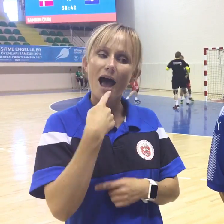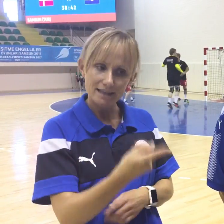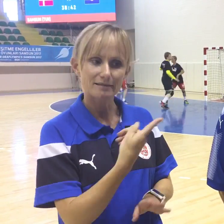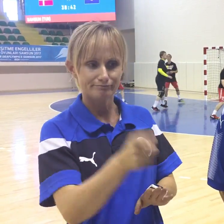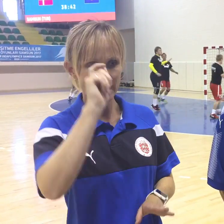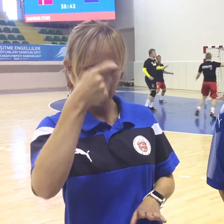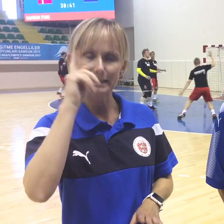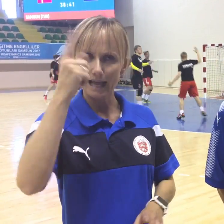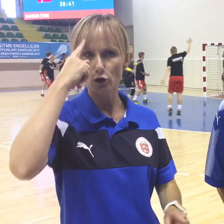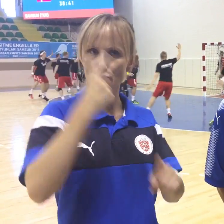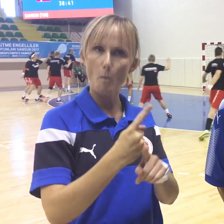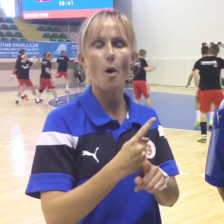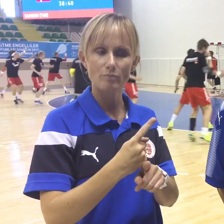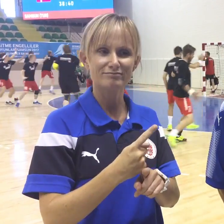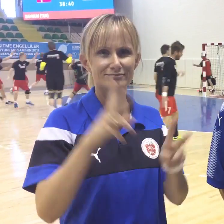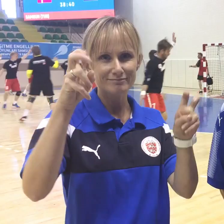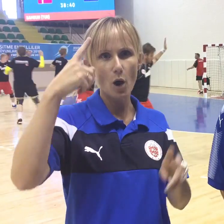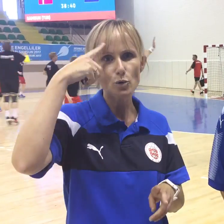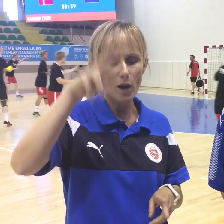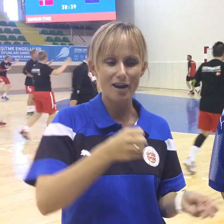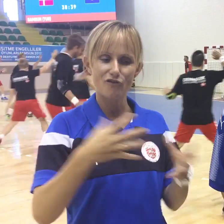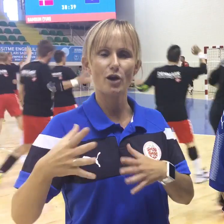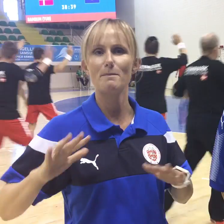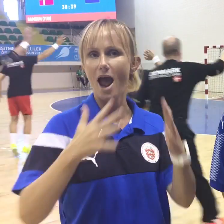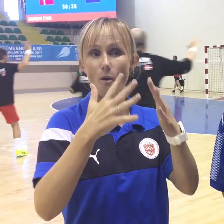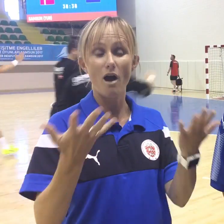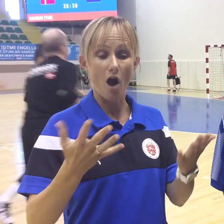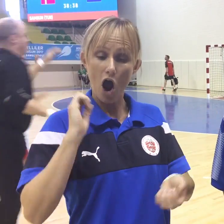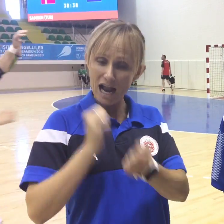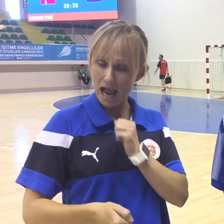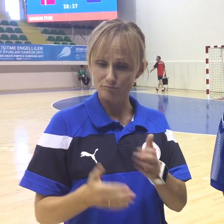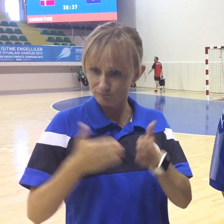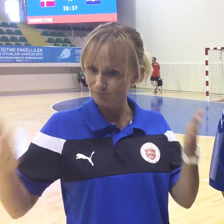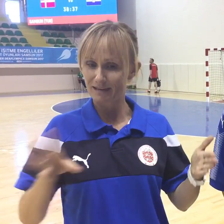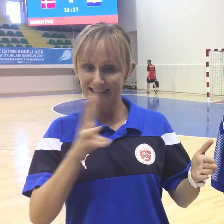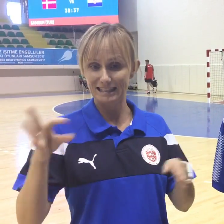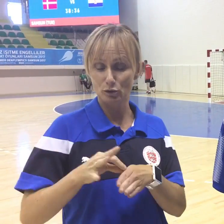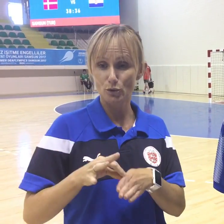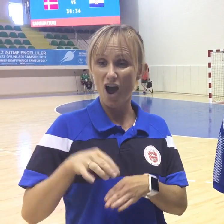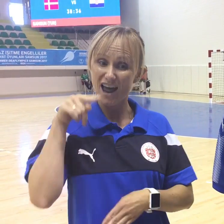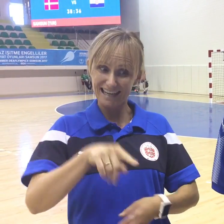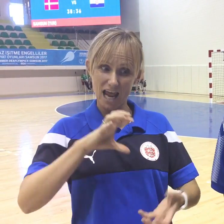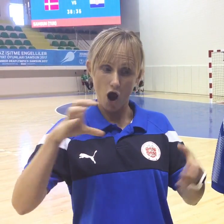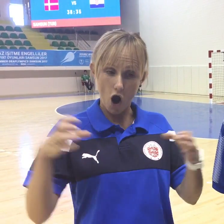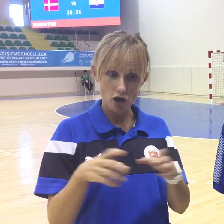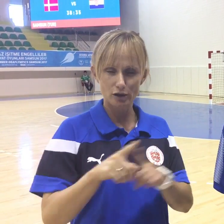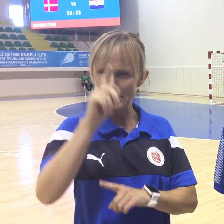på det bjerg. Og jamen, kamp bare 60 minutter, og det hold, der vil det mest, det vinder. Så altså, vores målsætning er, at vi helst ikke